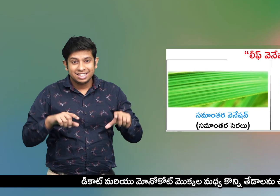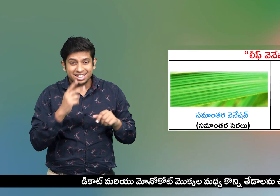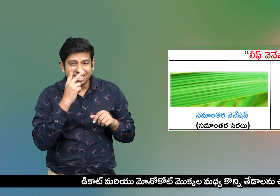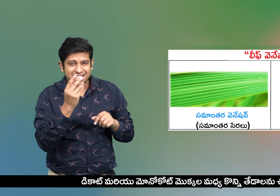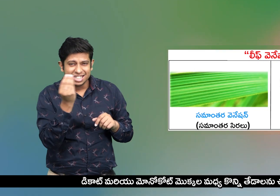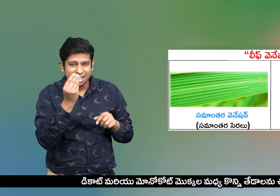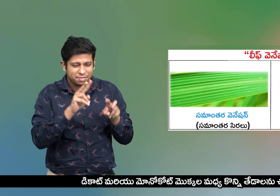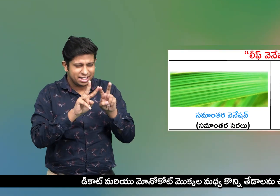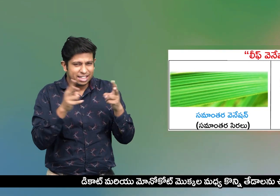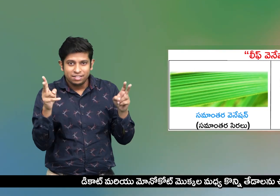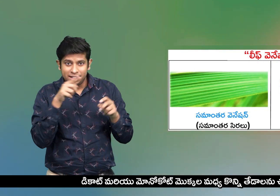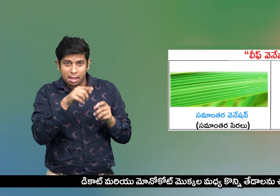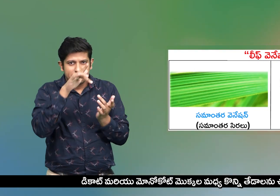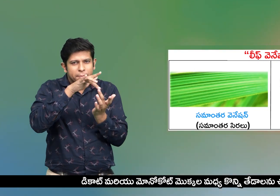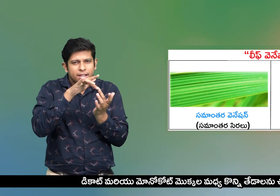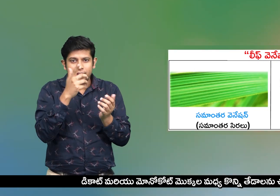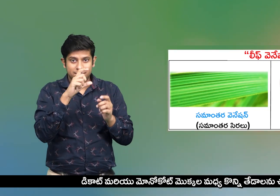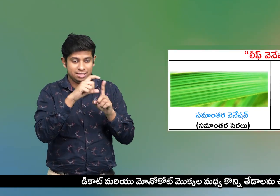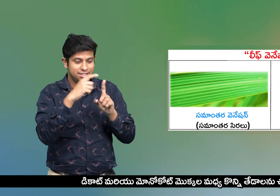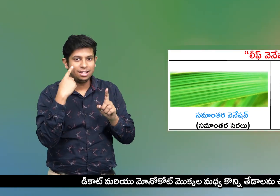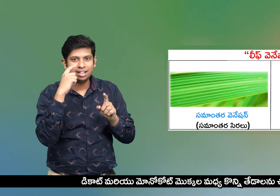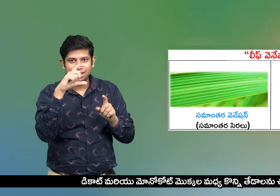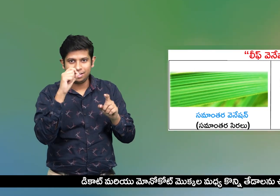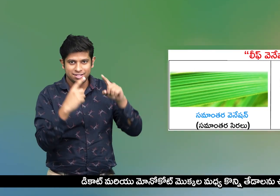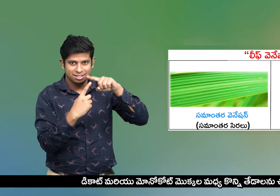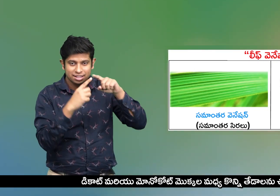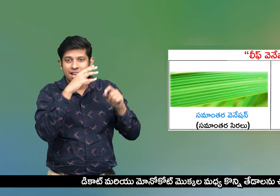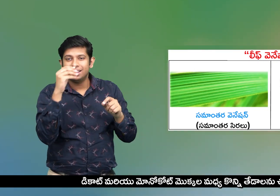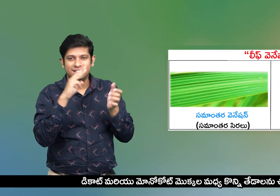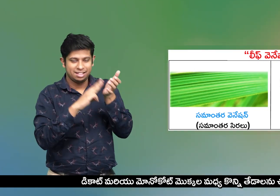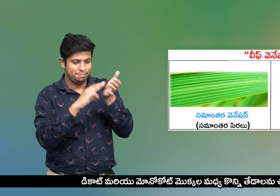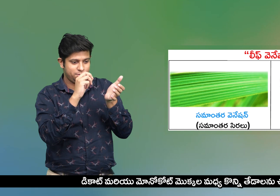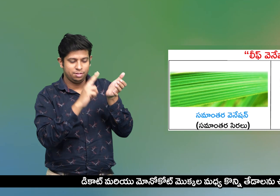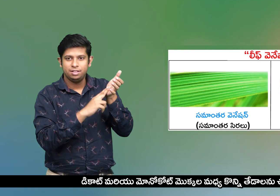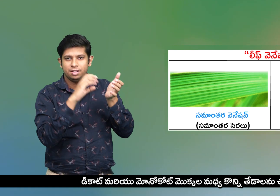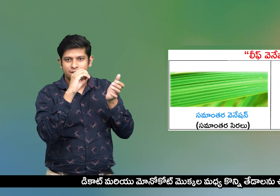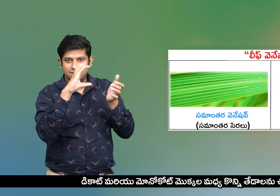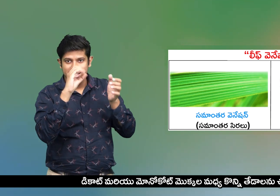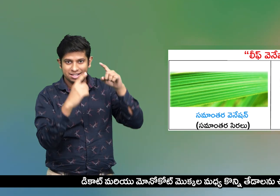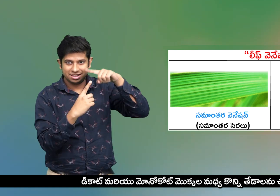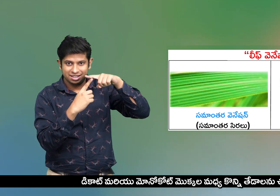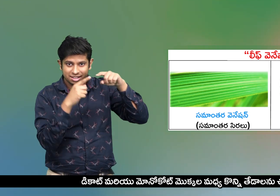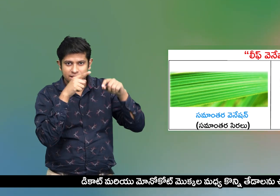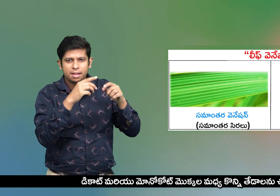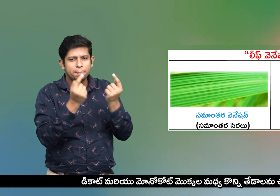డీకోట్ మరియు మోనోకోట్ మొక్కల మధ్య కొన్ని తేడాలను చూద్దాం.